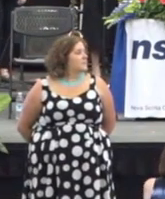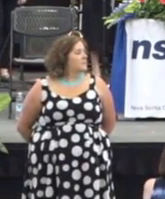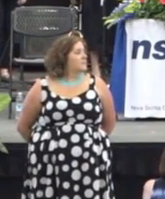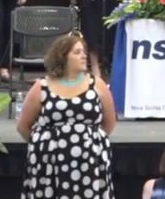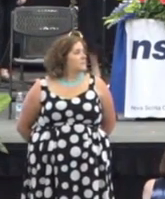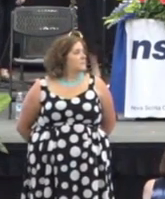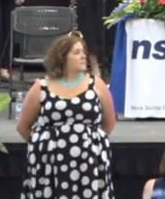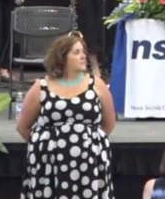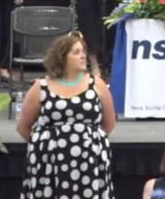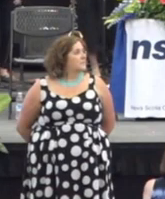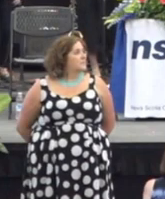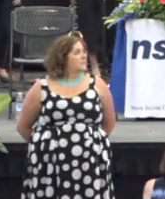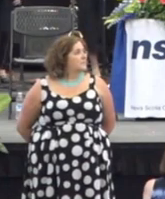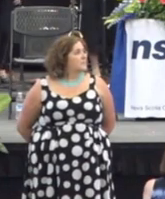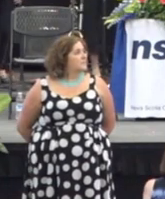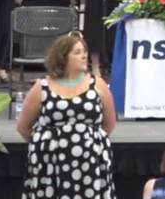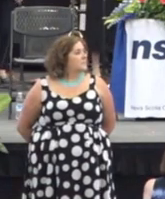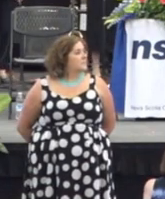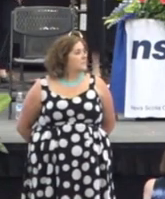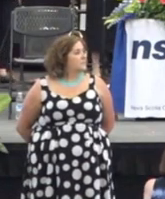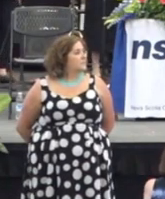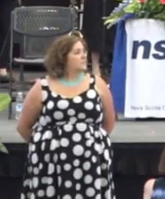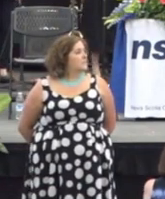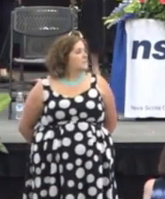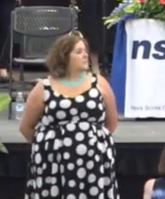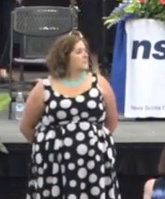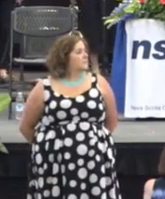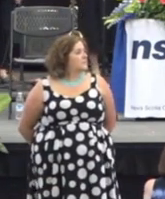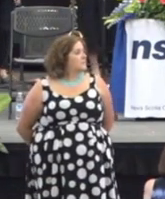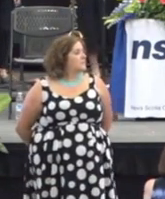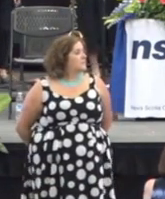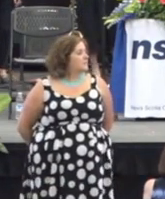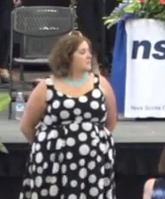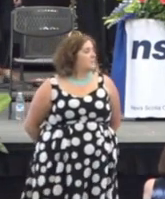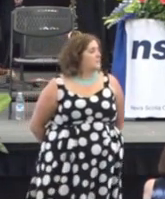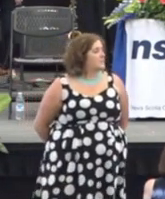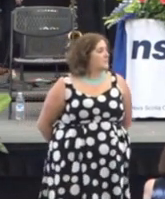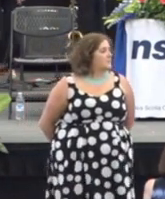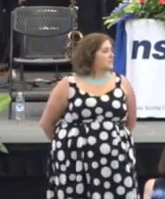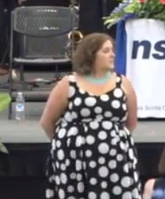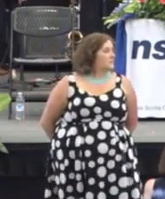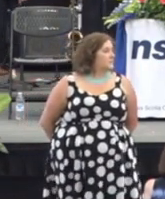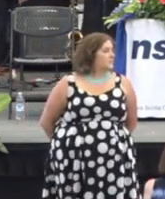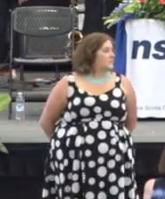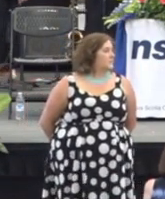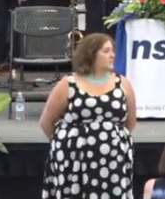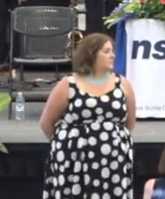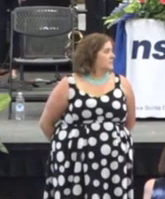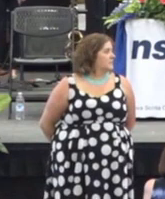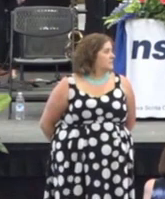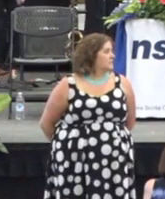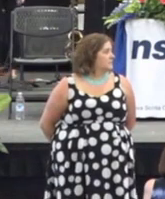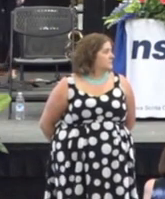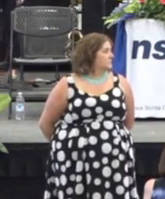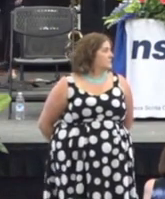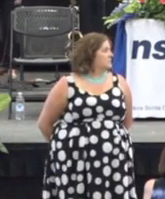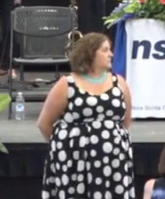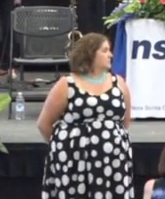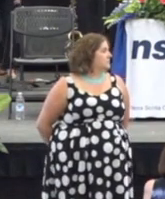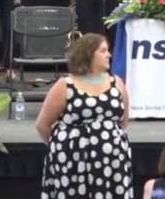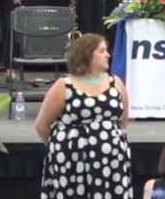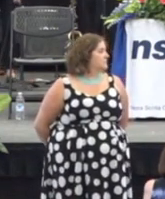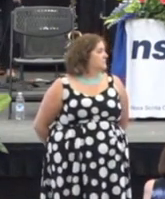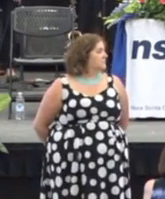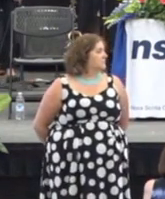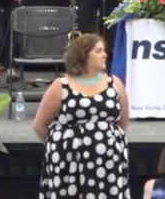Quiero complacerte en todos tus caprichos. Voy a realizar tus sueños y también en